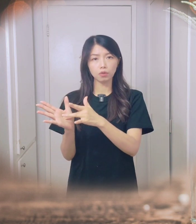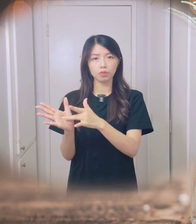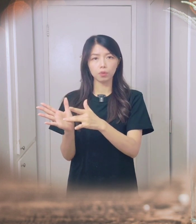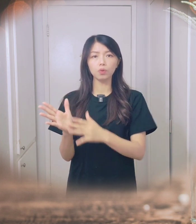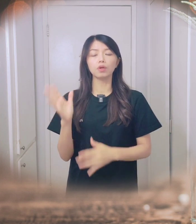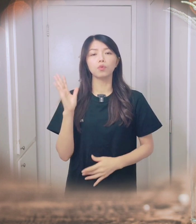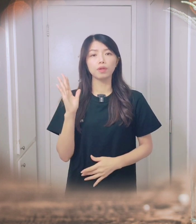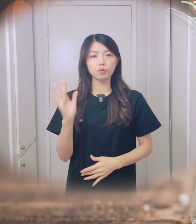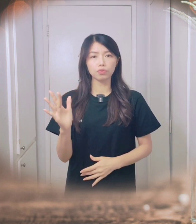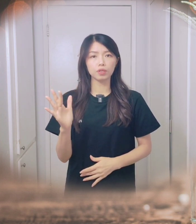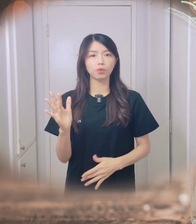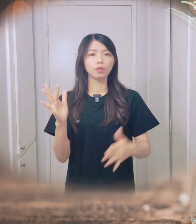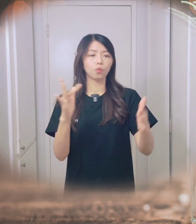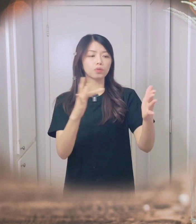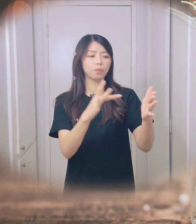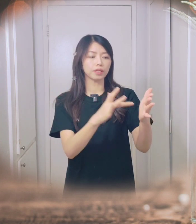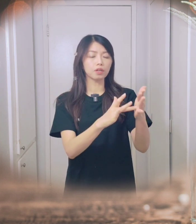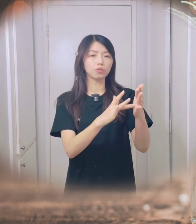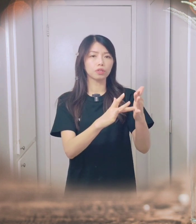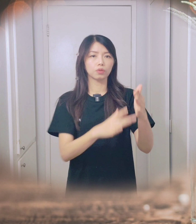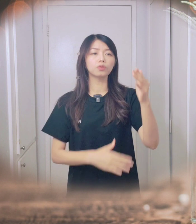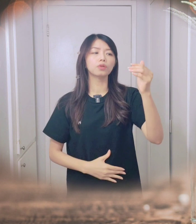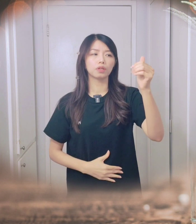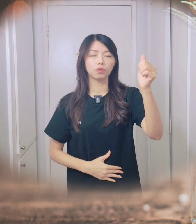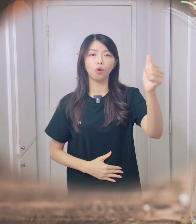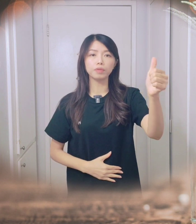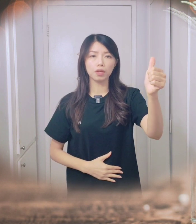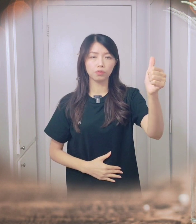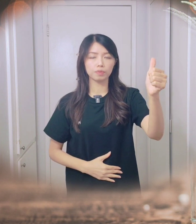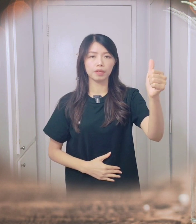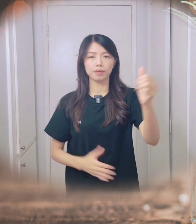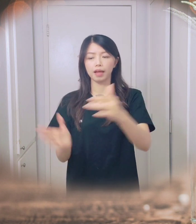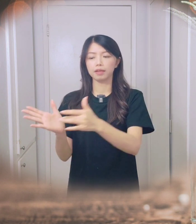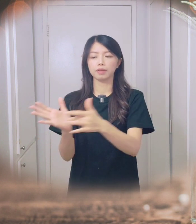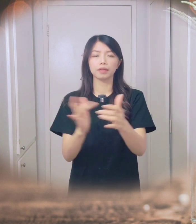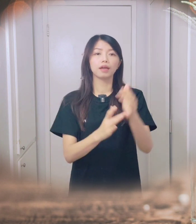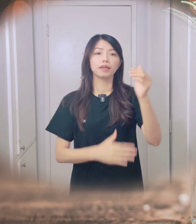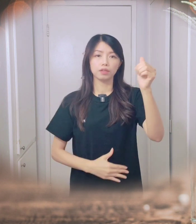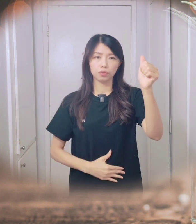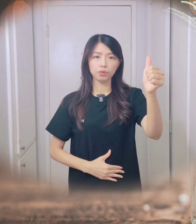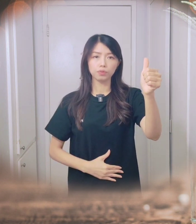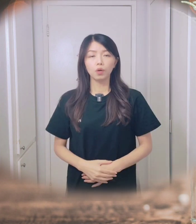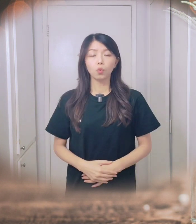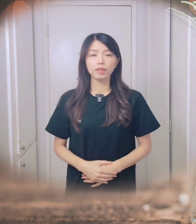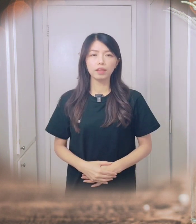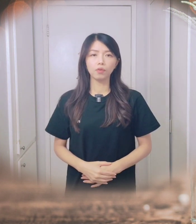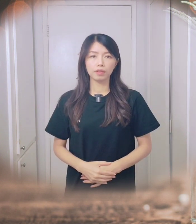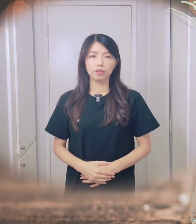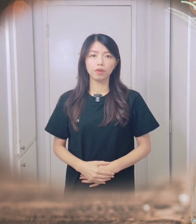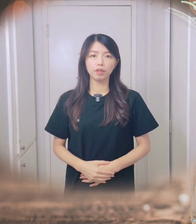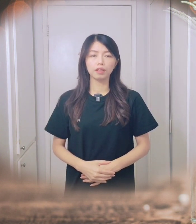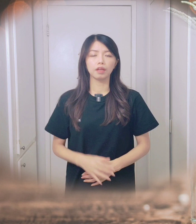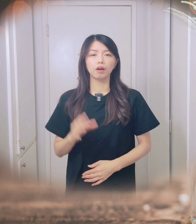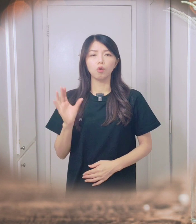바닥 찍어주시고 왼손 중지로는 오른손 바닥 찍어주시고 그리고 엄지 세워주시면 됩니다. 예수. 오직이라고